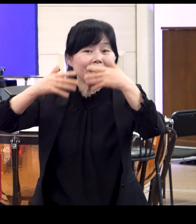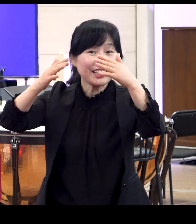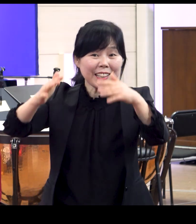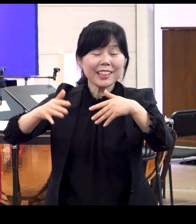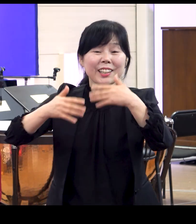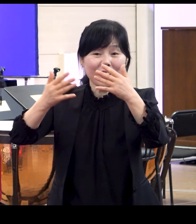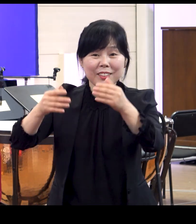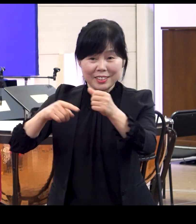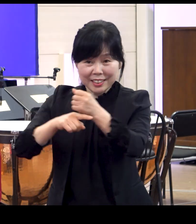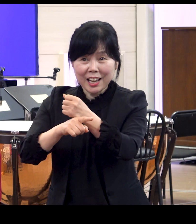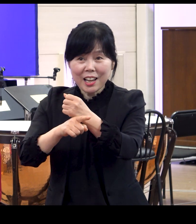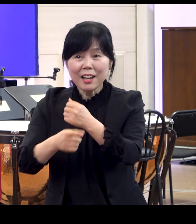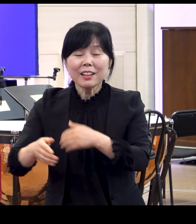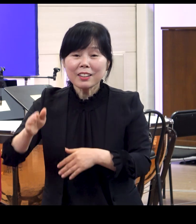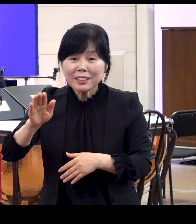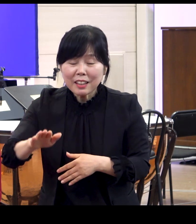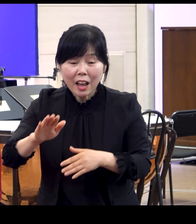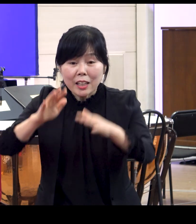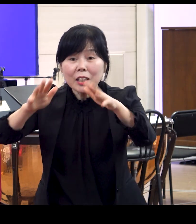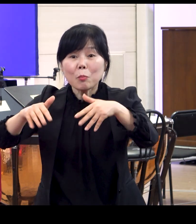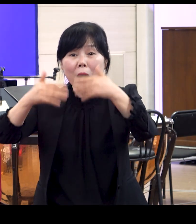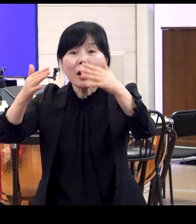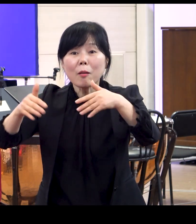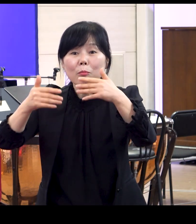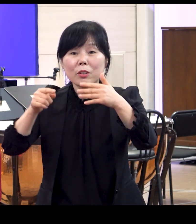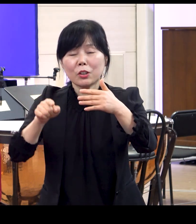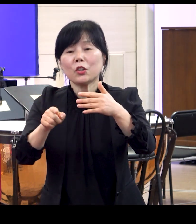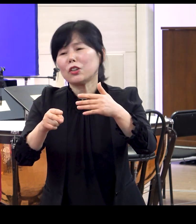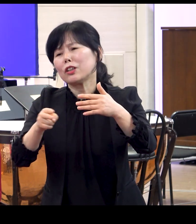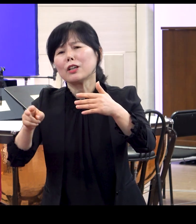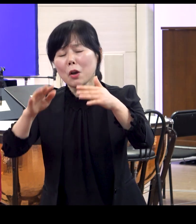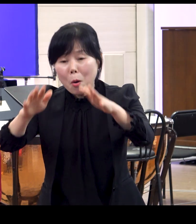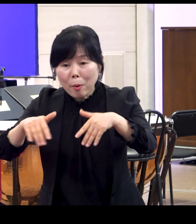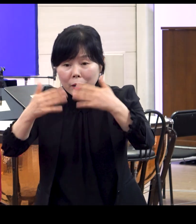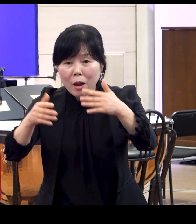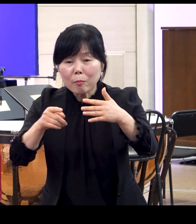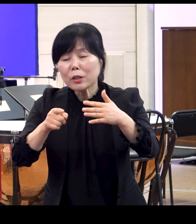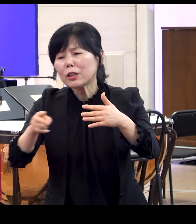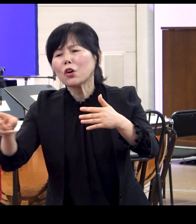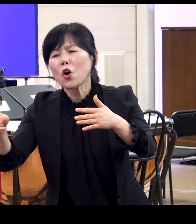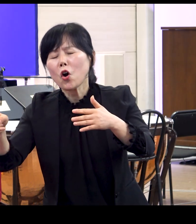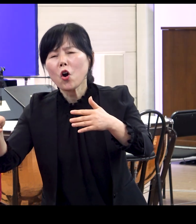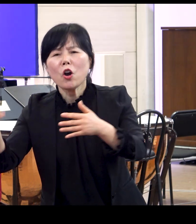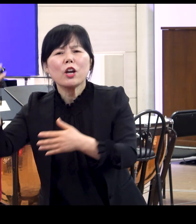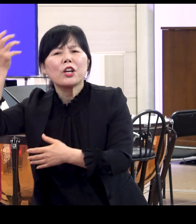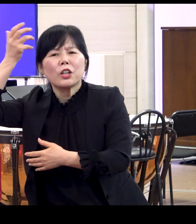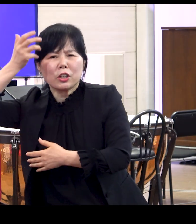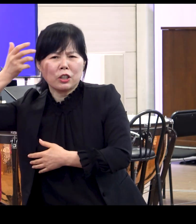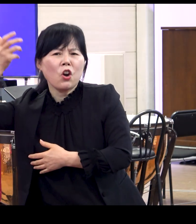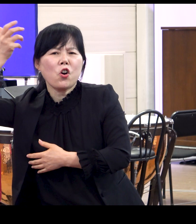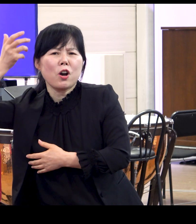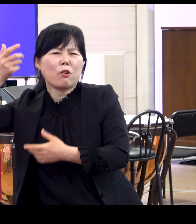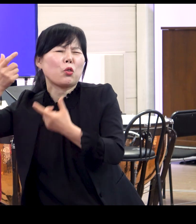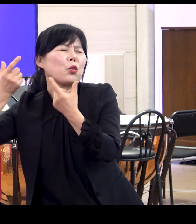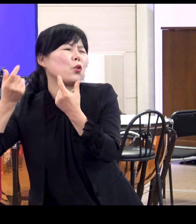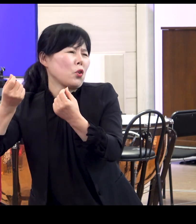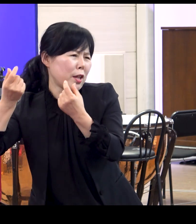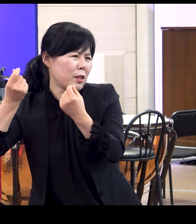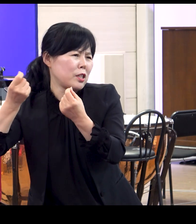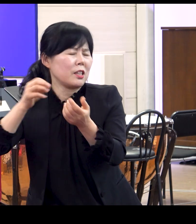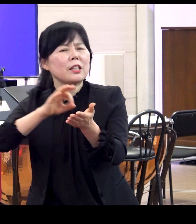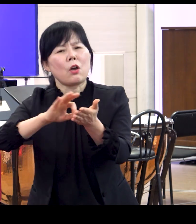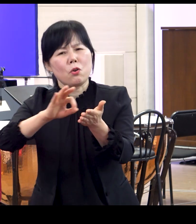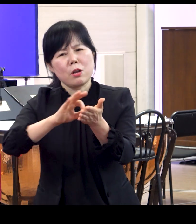임의로 불매, 루아흐예요. 그런데 성경 보면 이 니슈마하고 루아흐는요 거의 같은 말이에요.